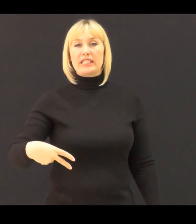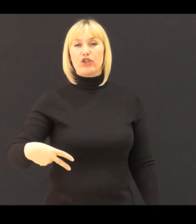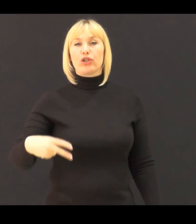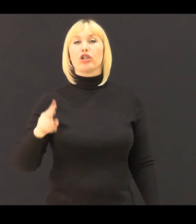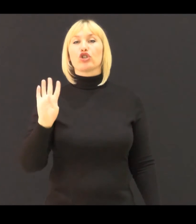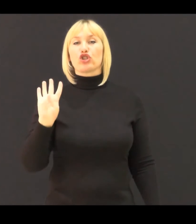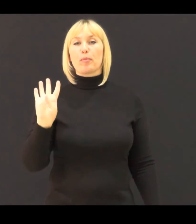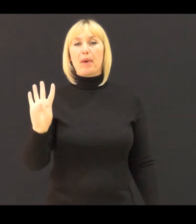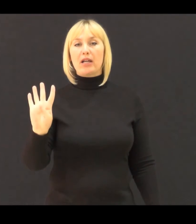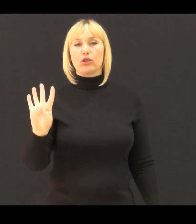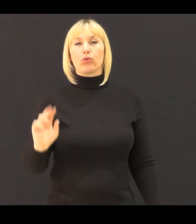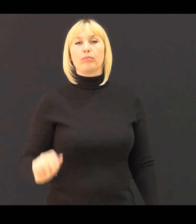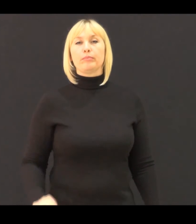Douăzeci și patru.